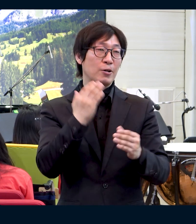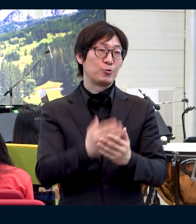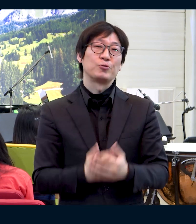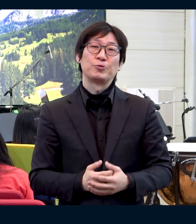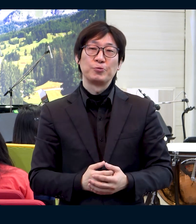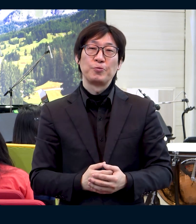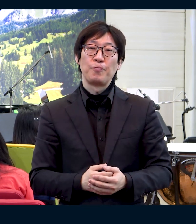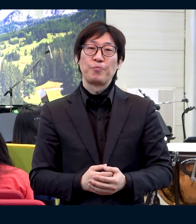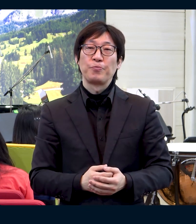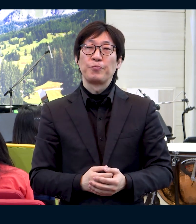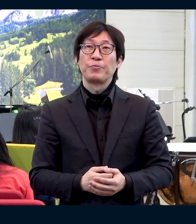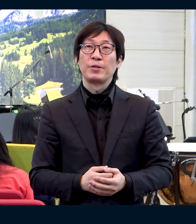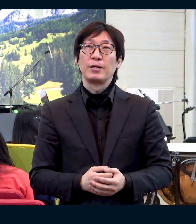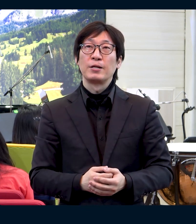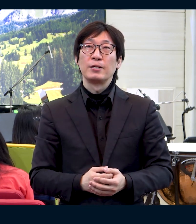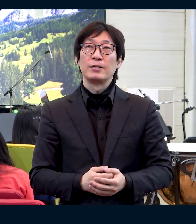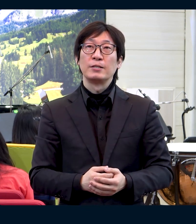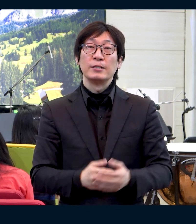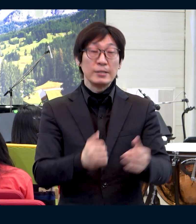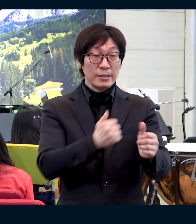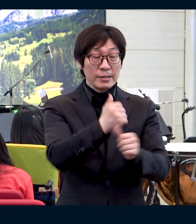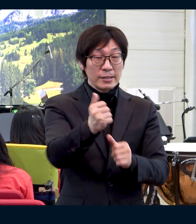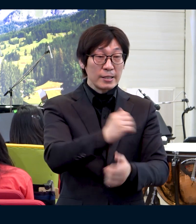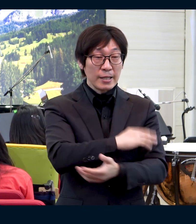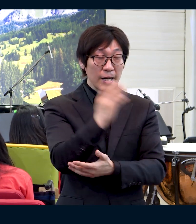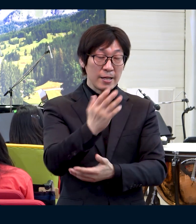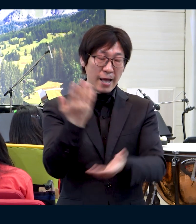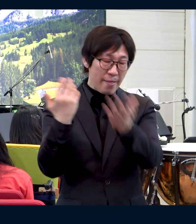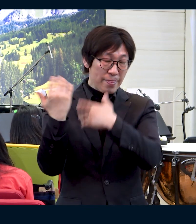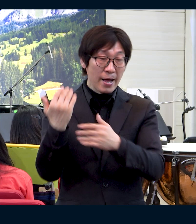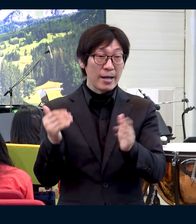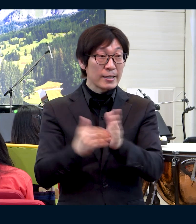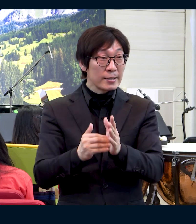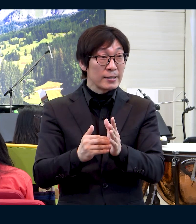이 승리의 이야기는요, 과거의 이야기만으로 끝나지 않습니다.